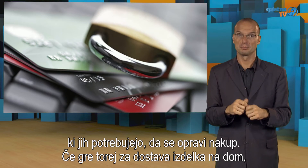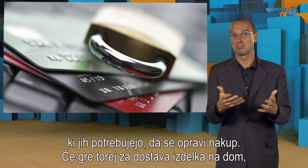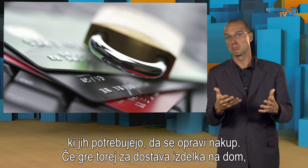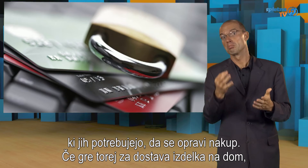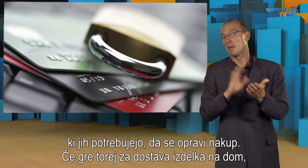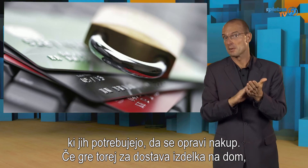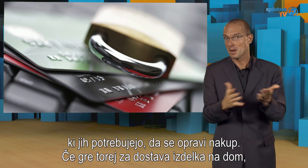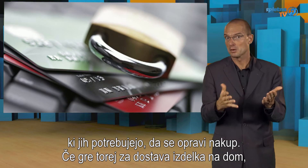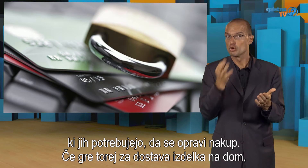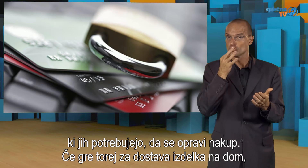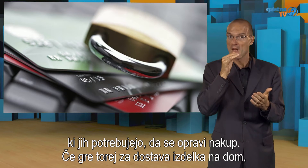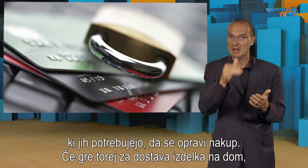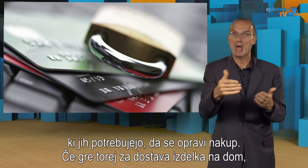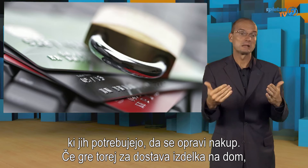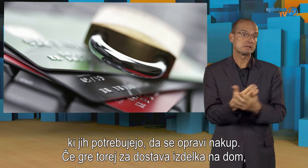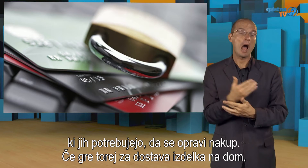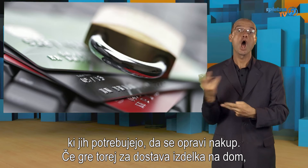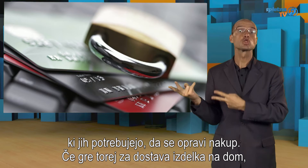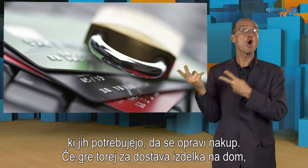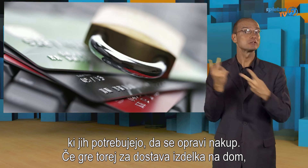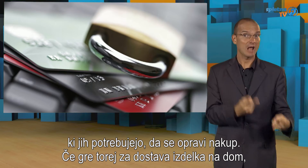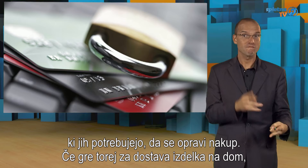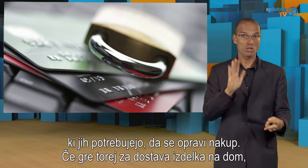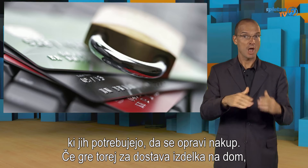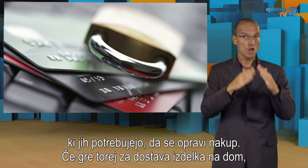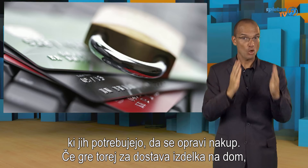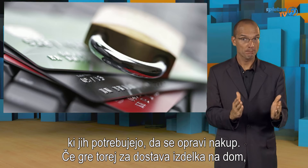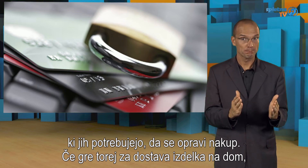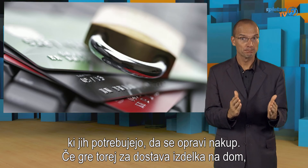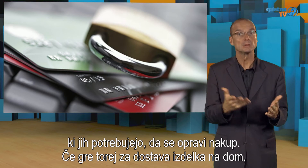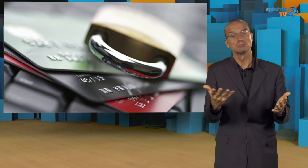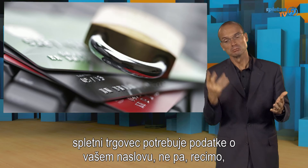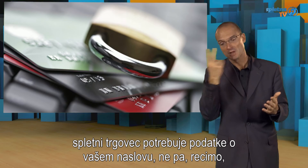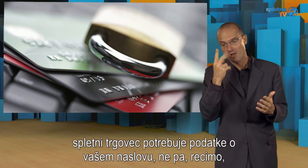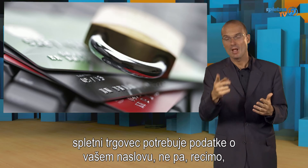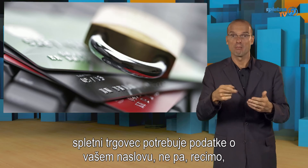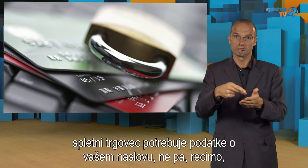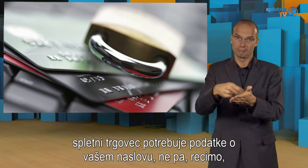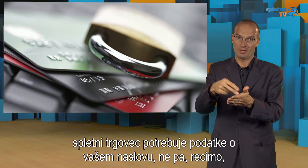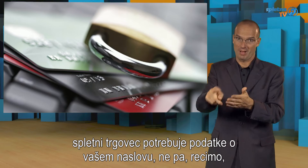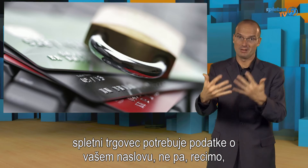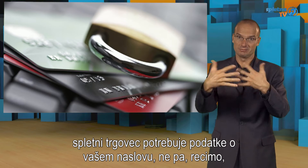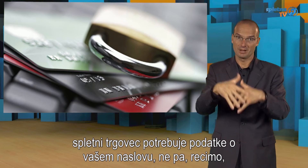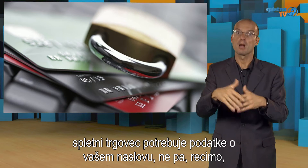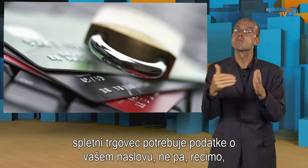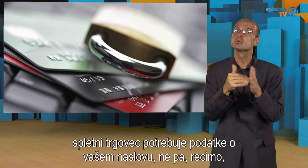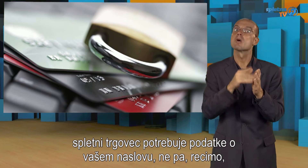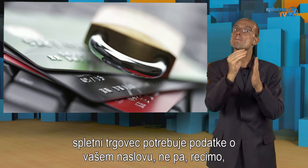Če gre torej za dostavo izdelka na dom, spletni trgovec potrebuje podatke o vašem naslovu, ne pa recimo